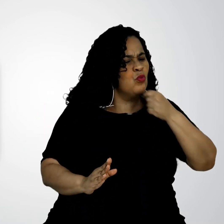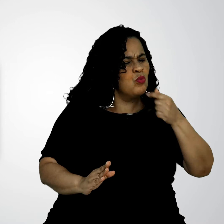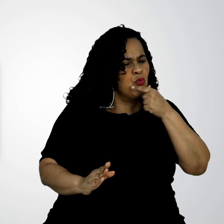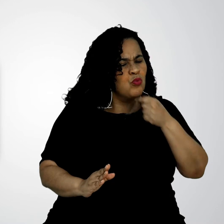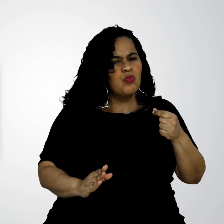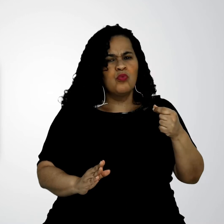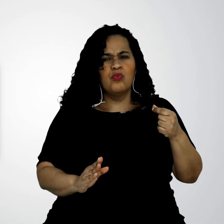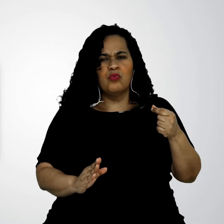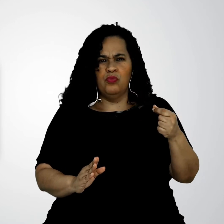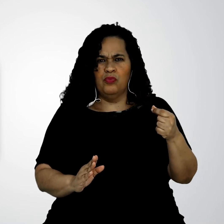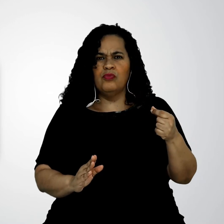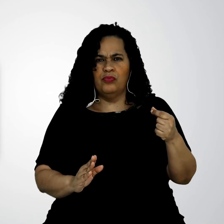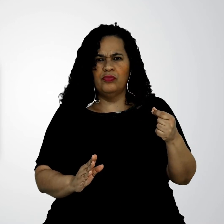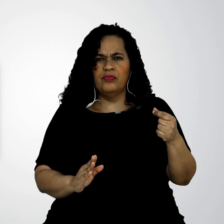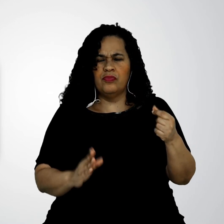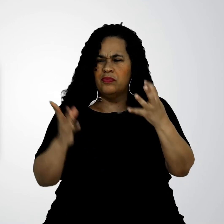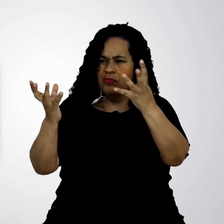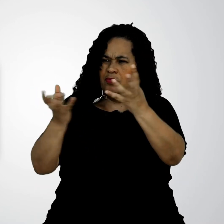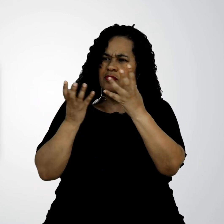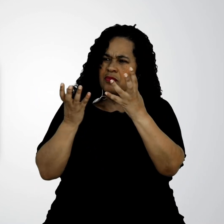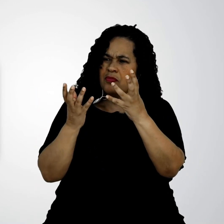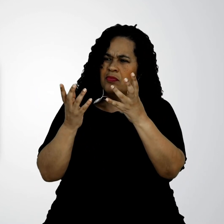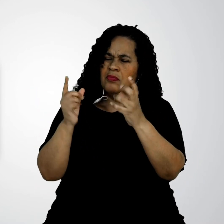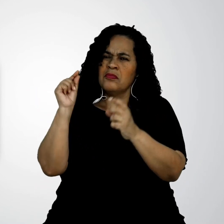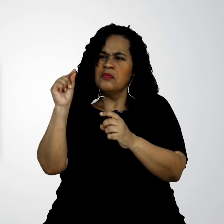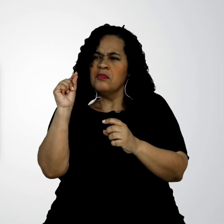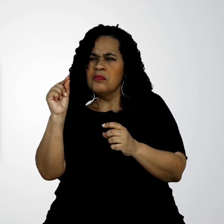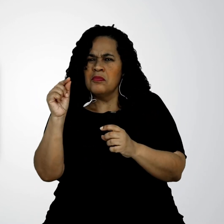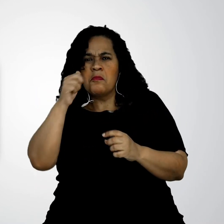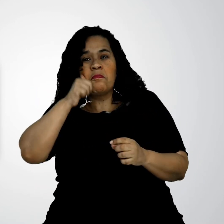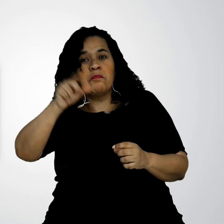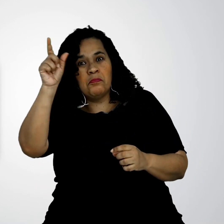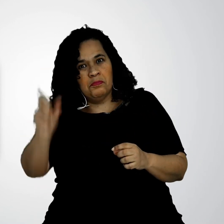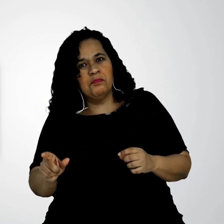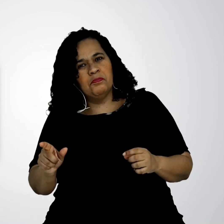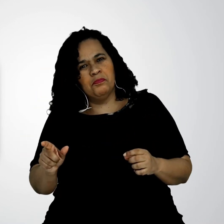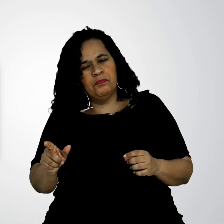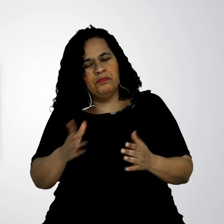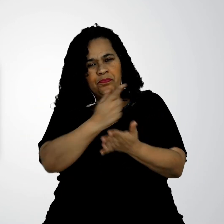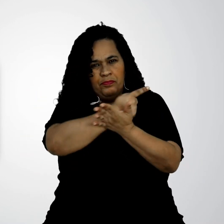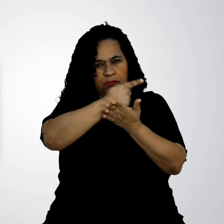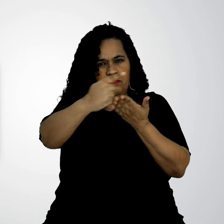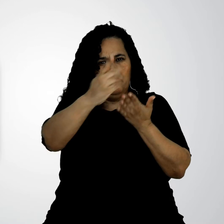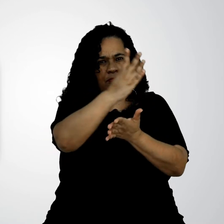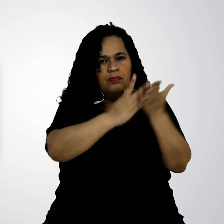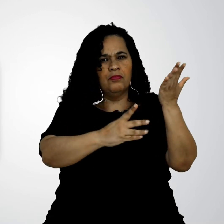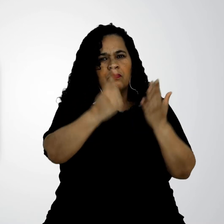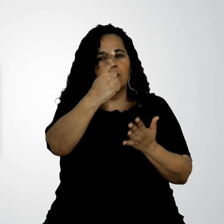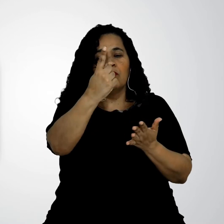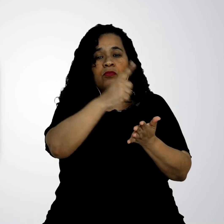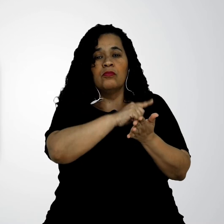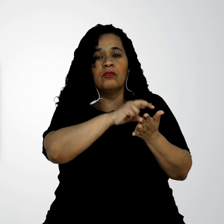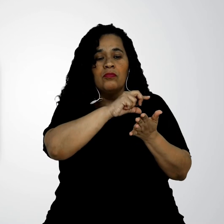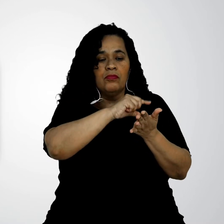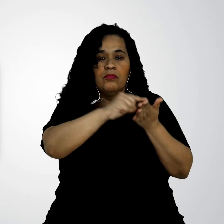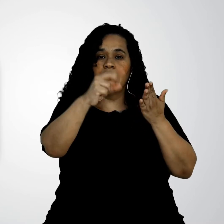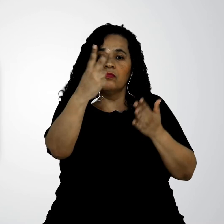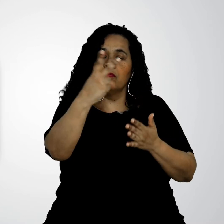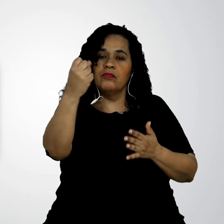né? Essa atração também foi pensada por Deus. Aí eu leio aqui o Gênesis 1:28, onde Deus diz assim,